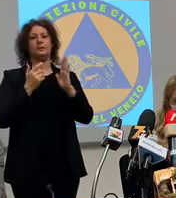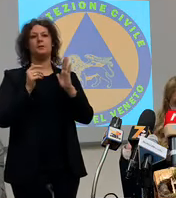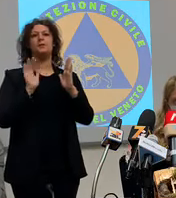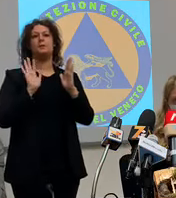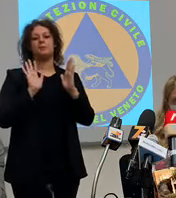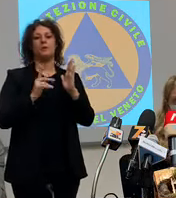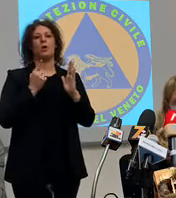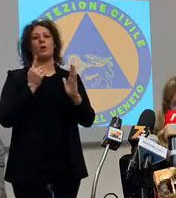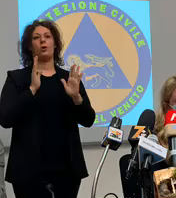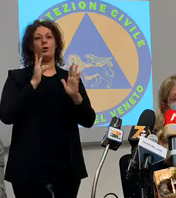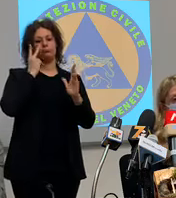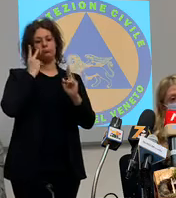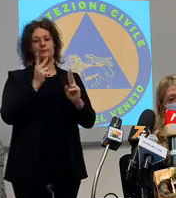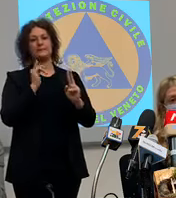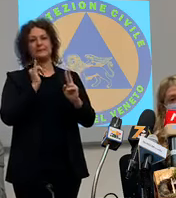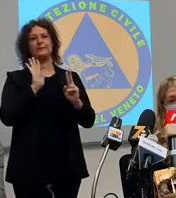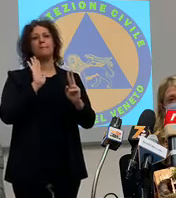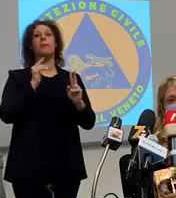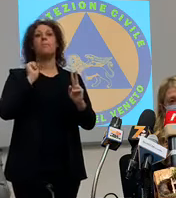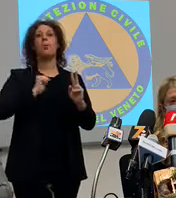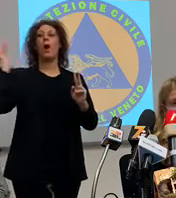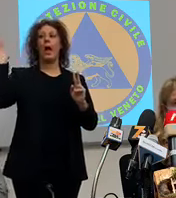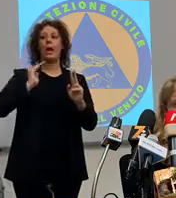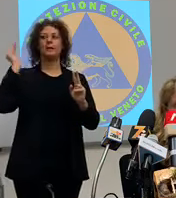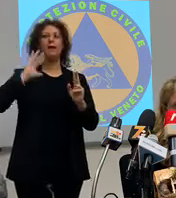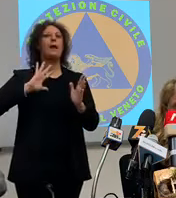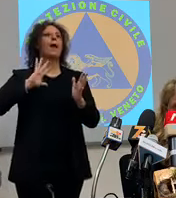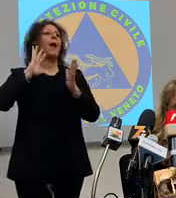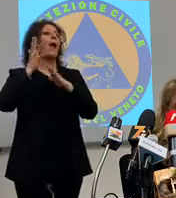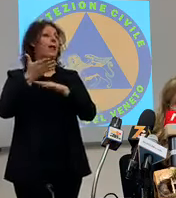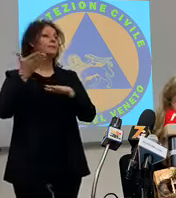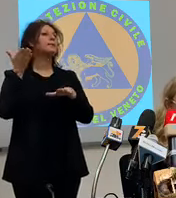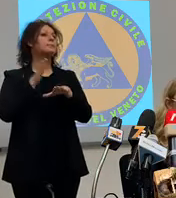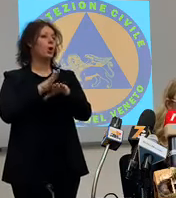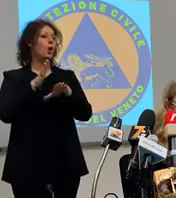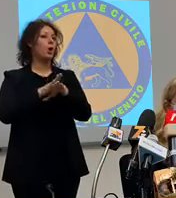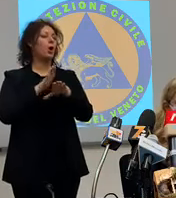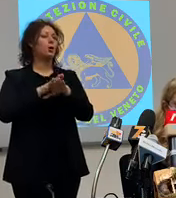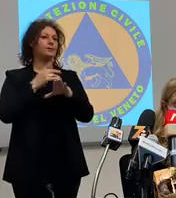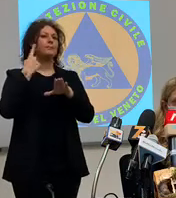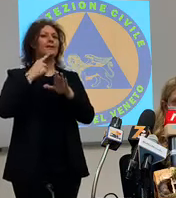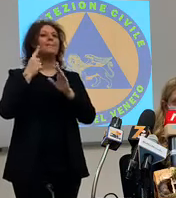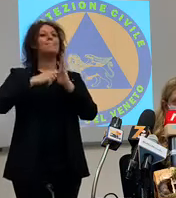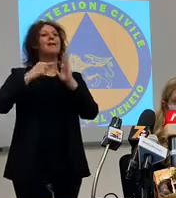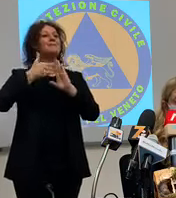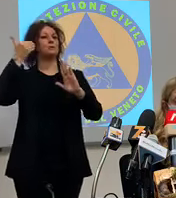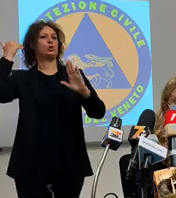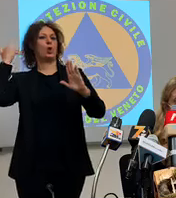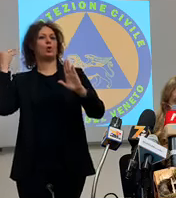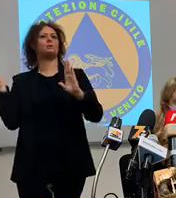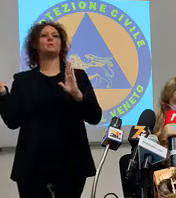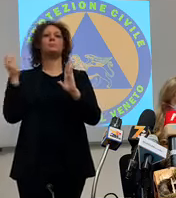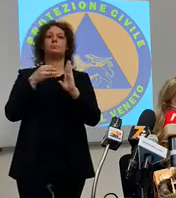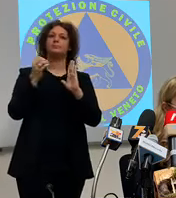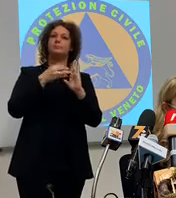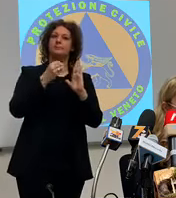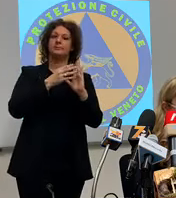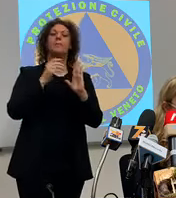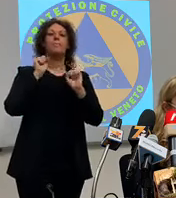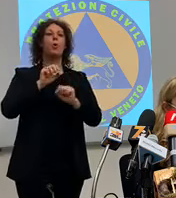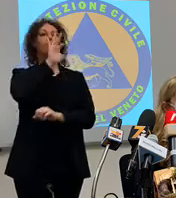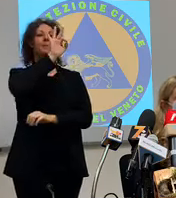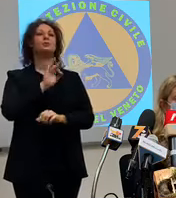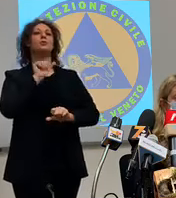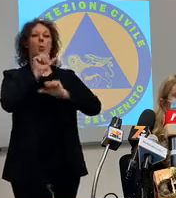arrivare che si riferiscono al mese scorso e quindi potrebbe leggermente Insomma variare anche questa percentuale Ma questo che